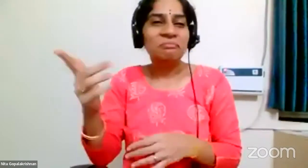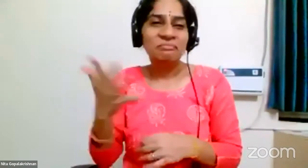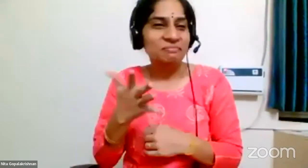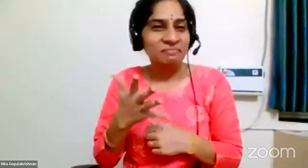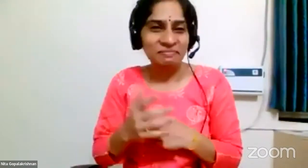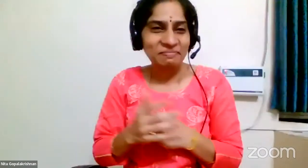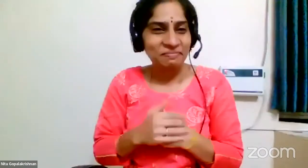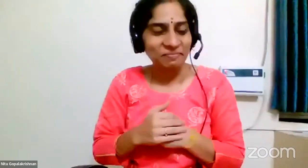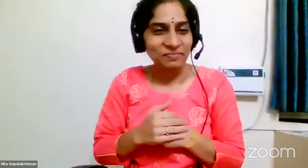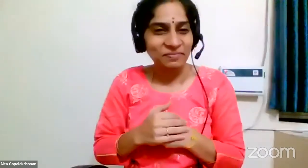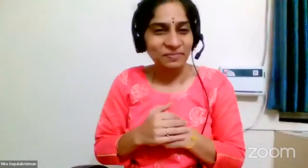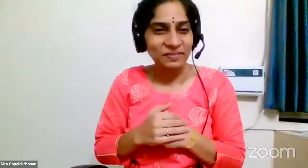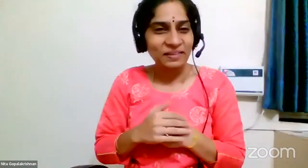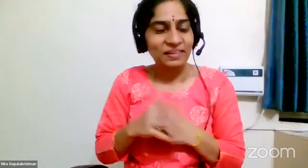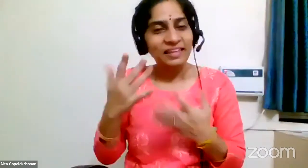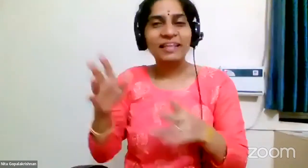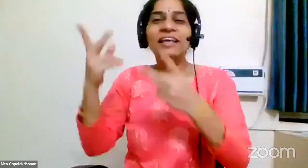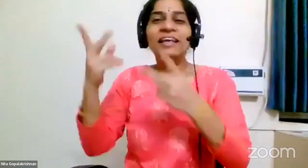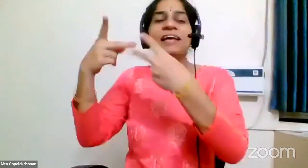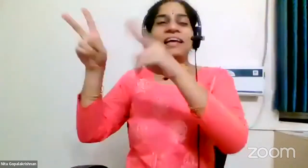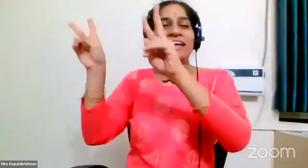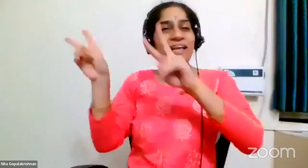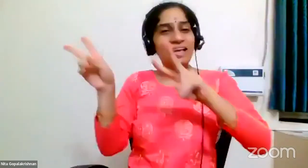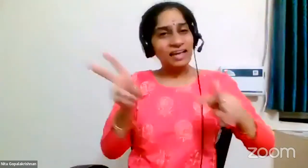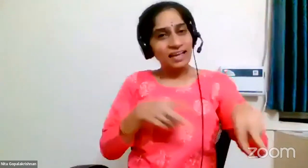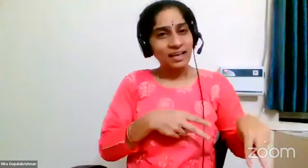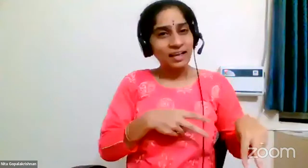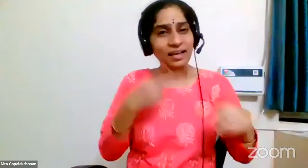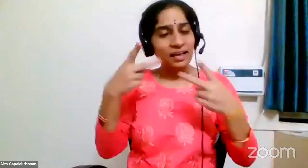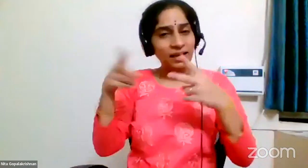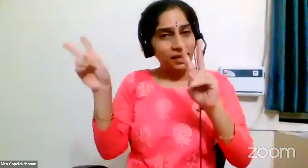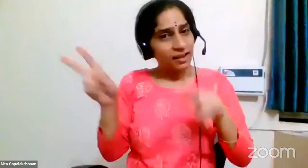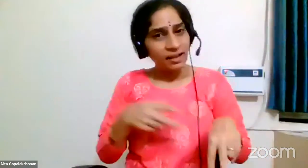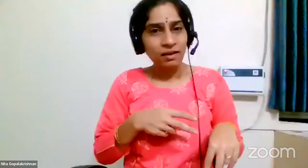और जब वापस जाते हैं तो भगवान उन्हें धन देते भी नहीं।